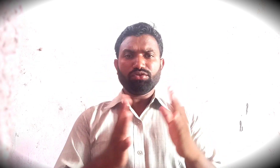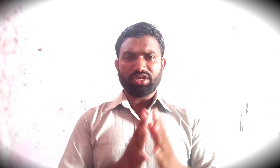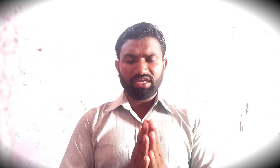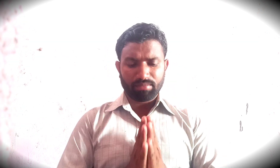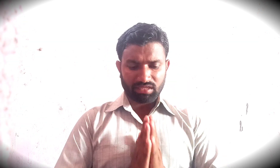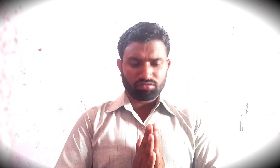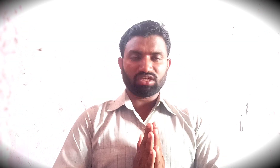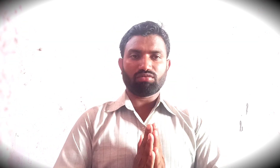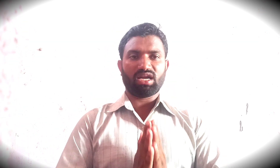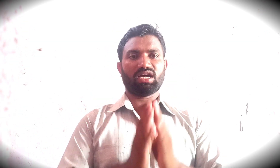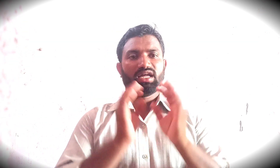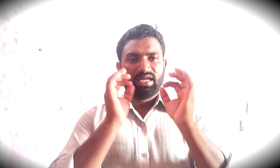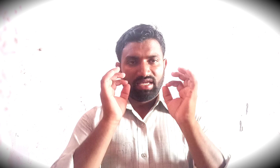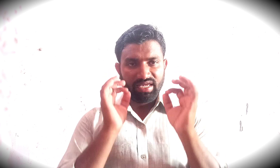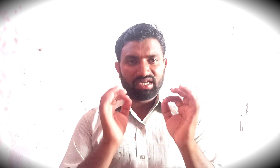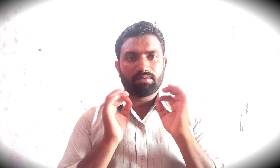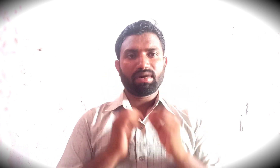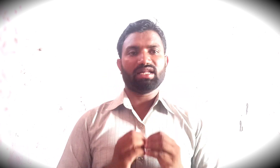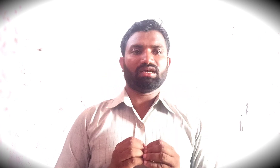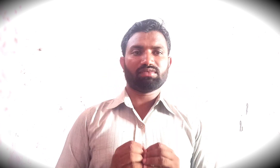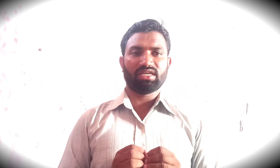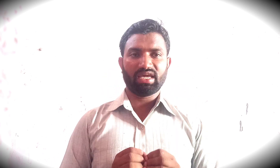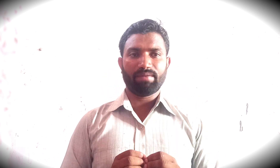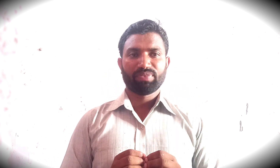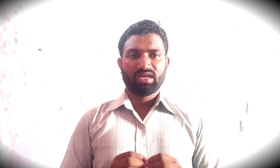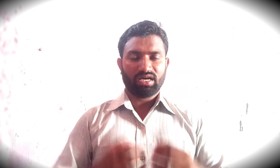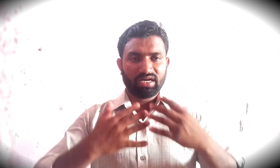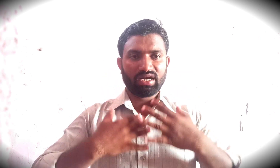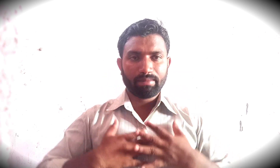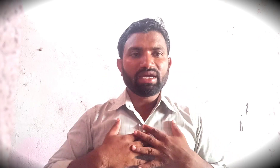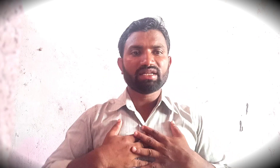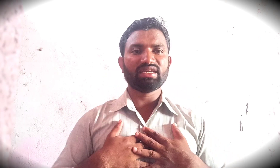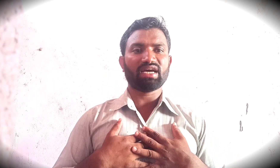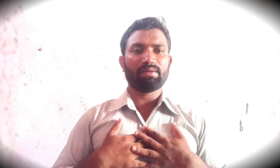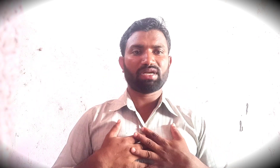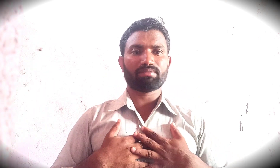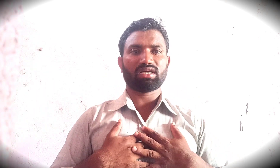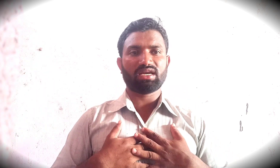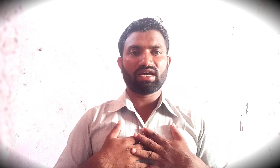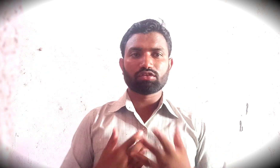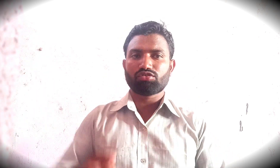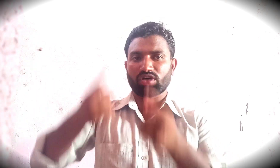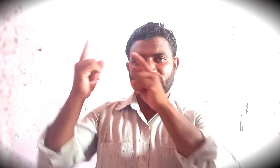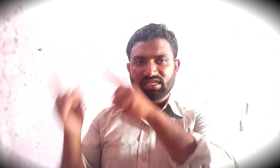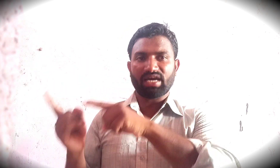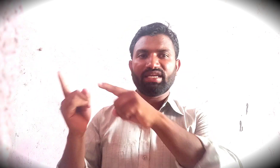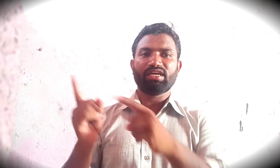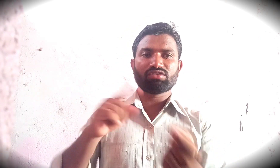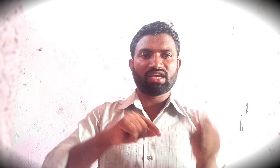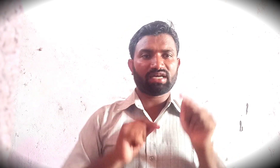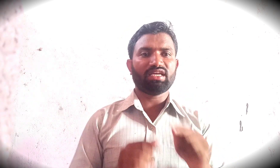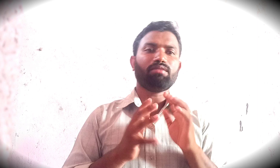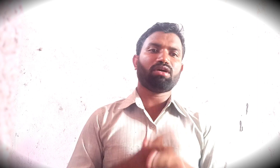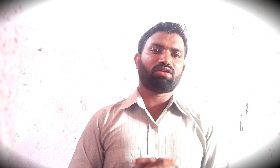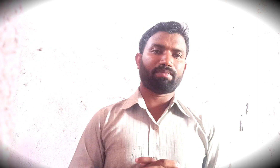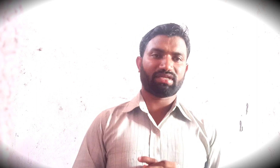की इन बातों के द्वारा एक बात हम सीखें, अगर हमें अधिकार प्राप्त करना है तो जो अधिकारी है उसके अधीन में होना पड़ता